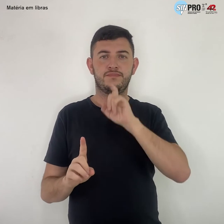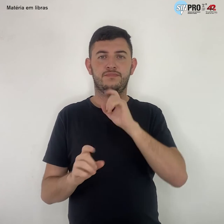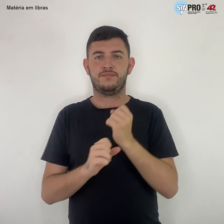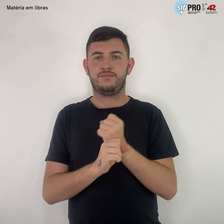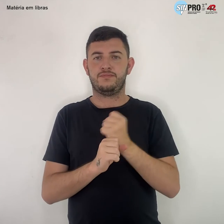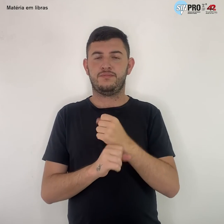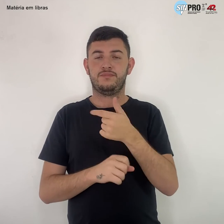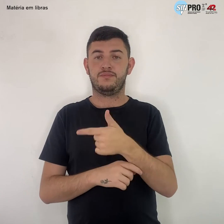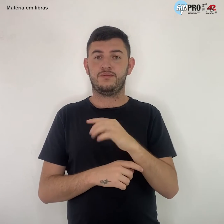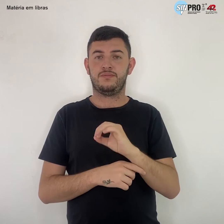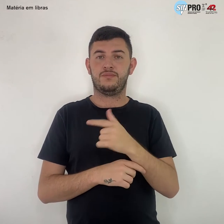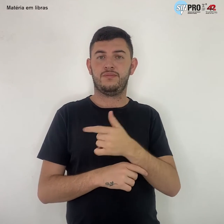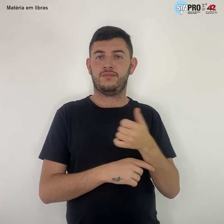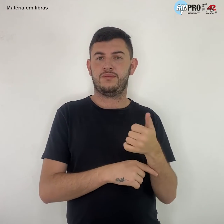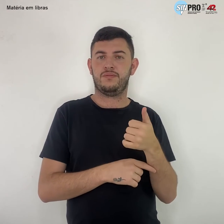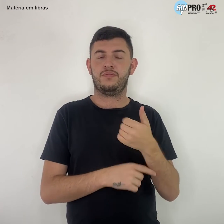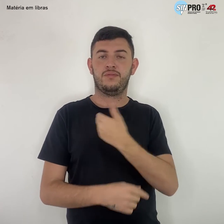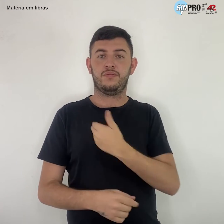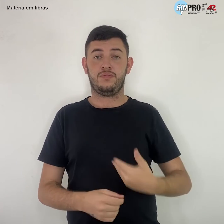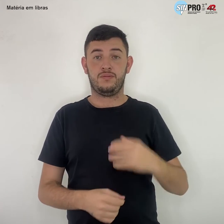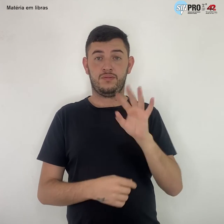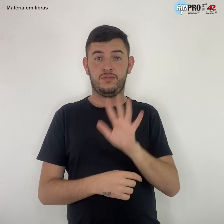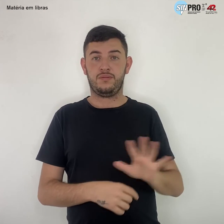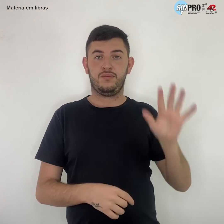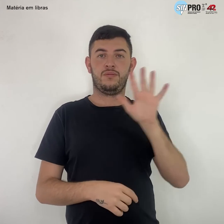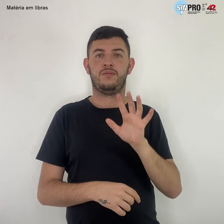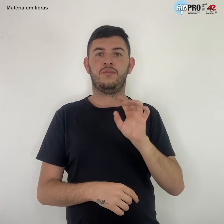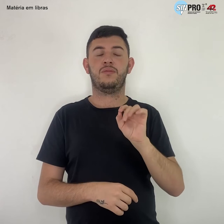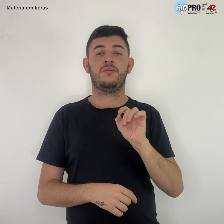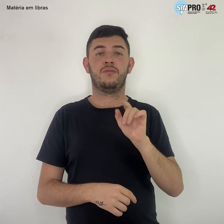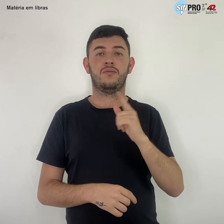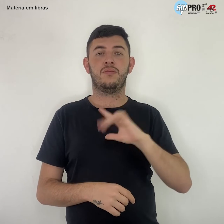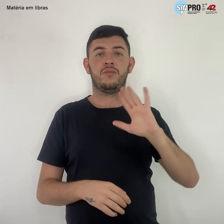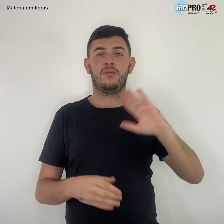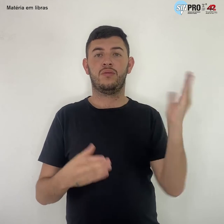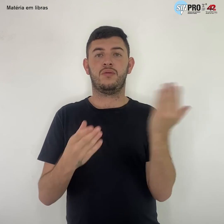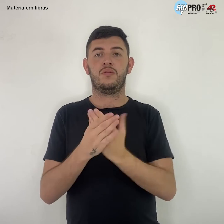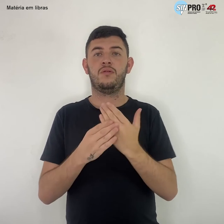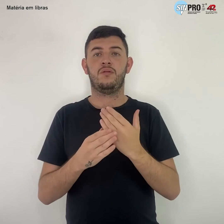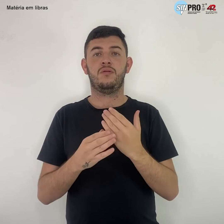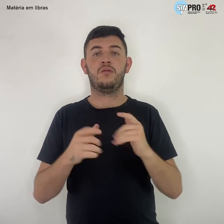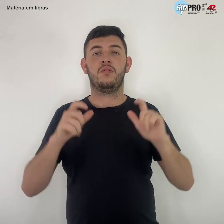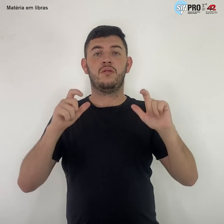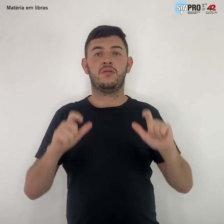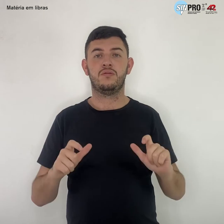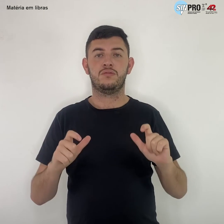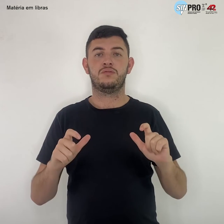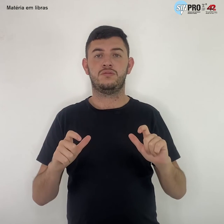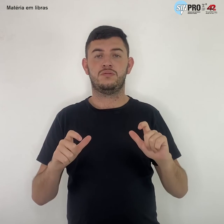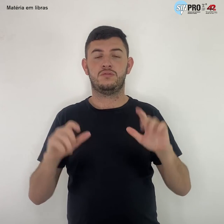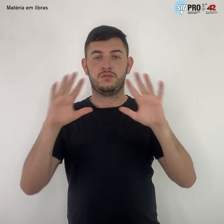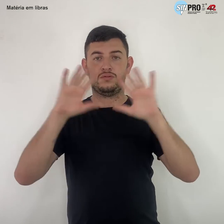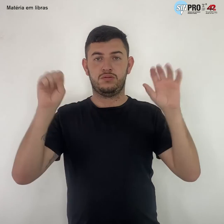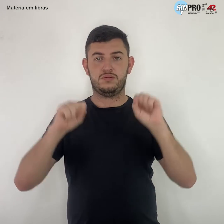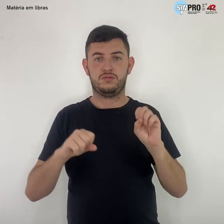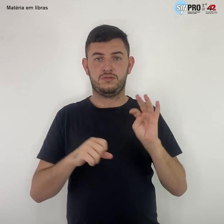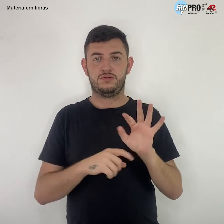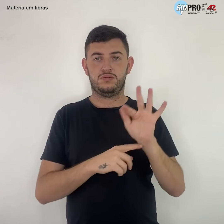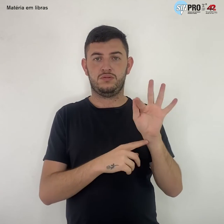2021, o governo federal entrou com uma ação no Supremo Tribunal Federal para